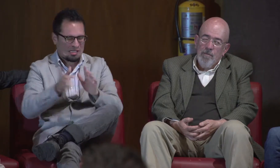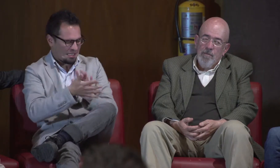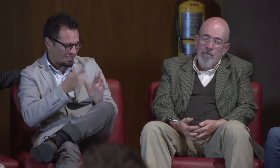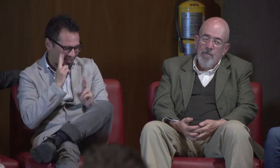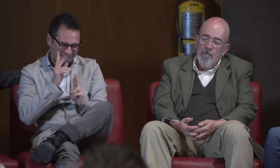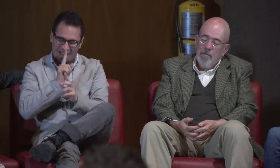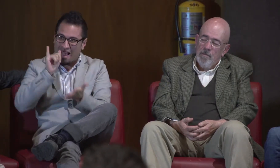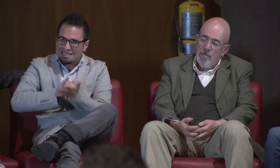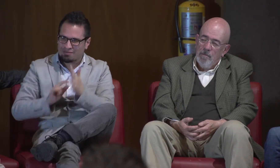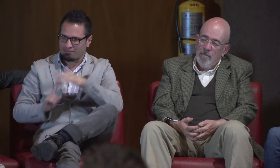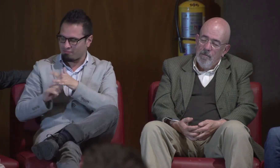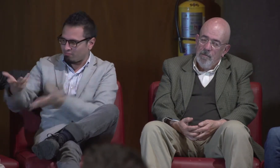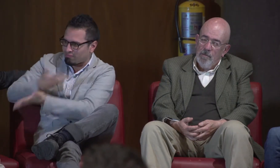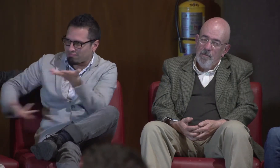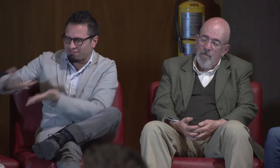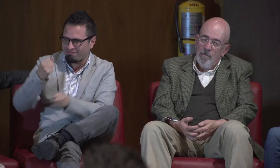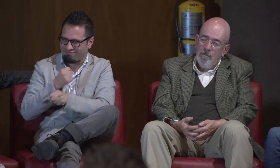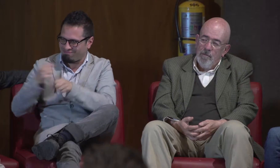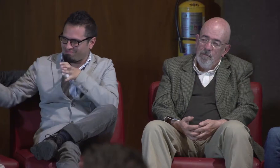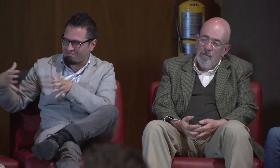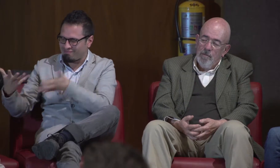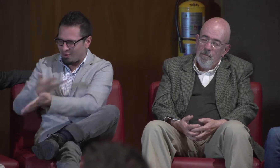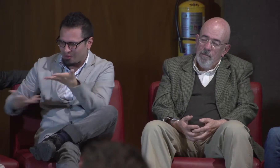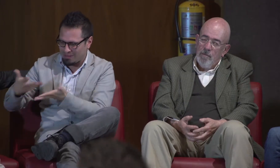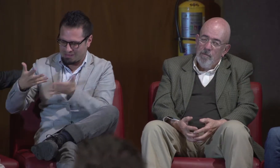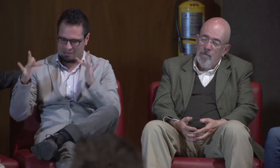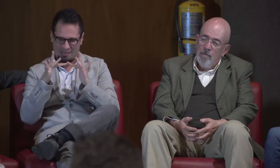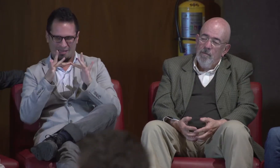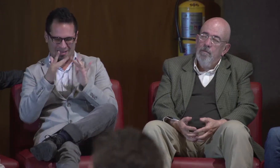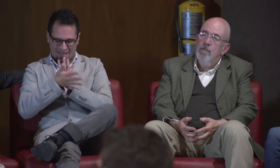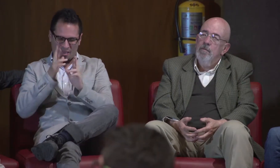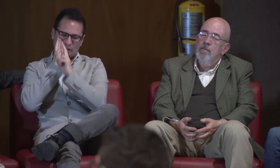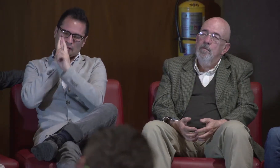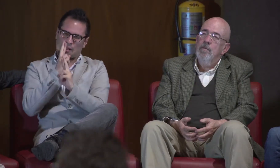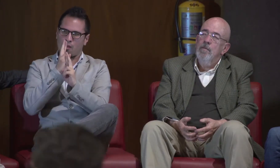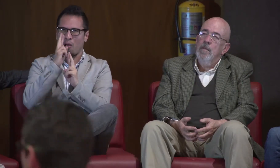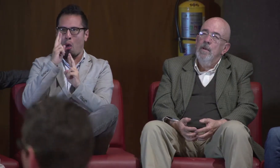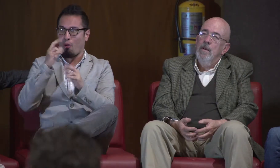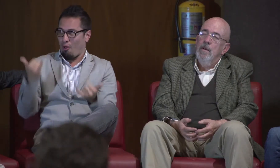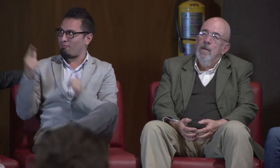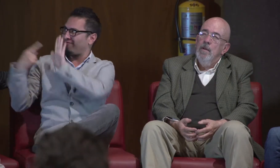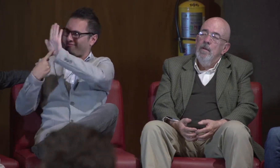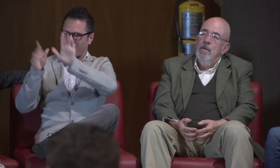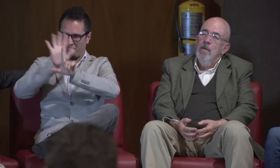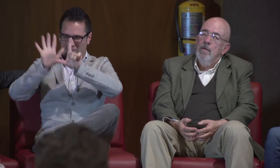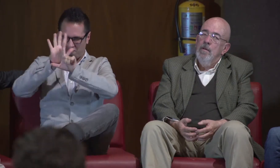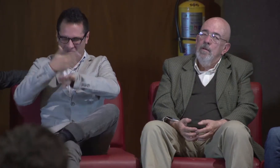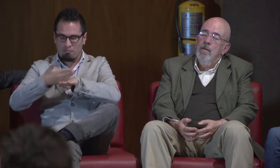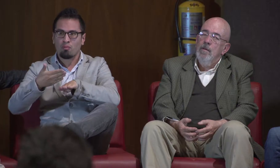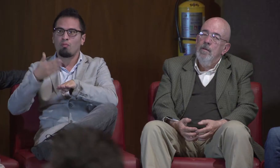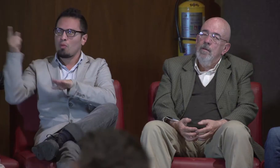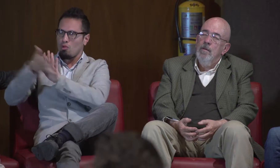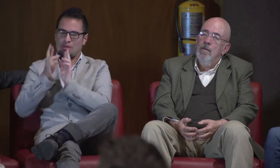logro. Era como una acción positiva. Luego discutíamos en las mesas y con el equipo de trabajo si realmente aplicaba o no la seña